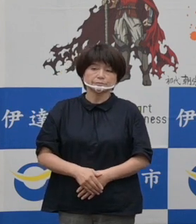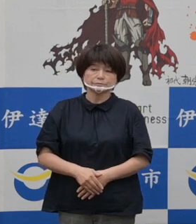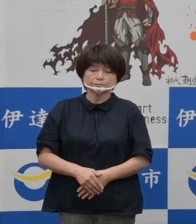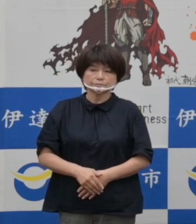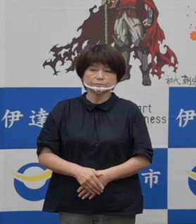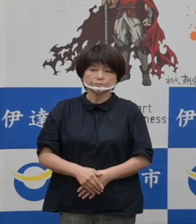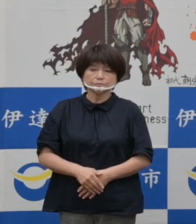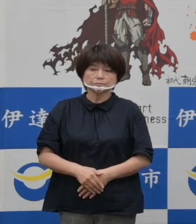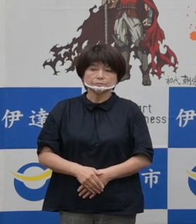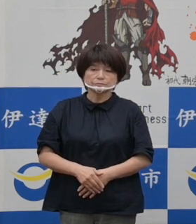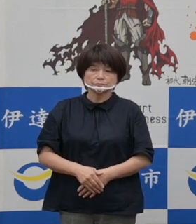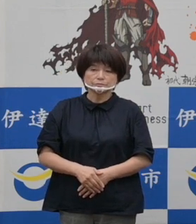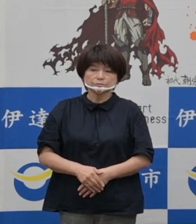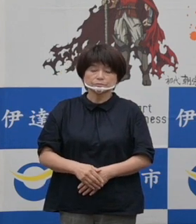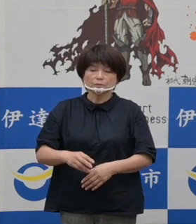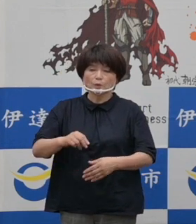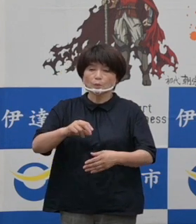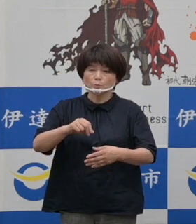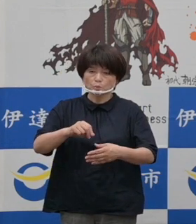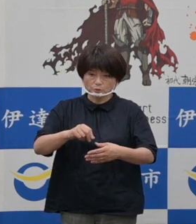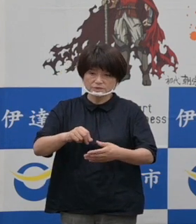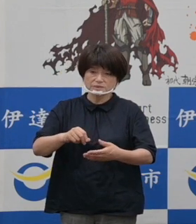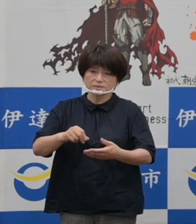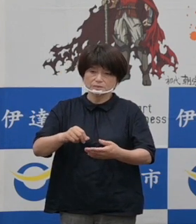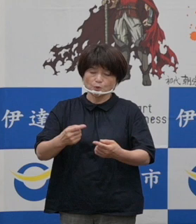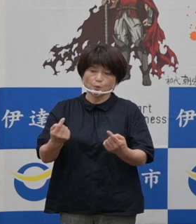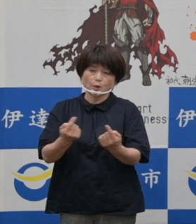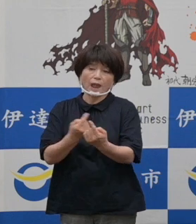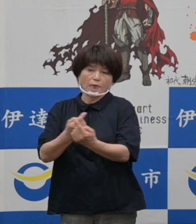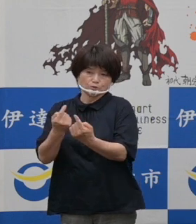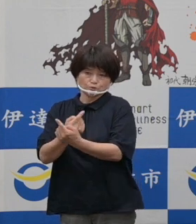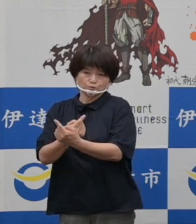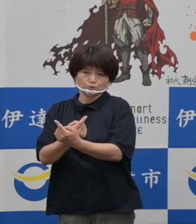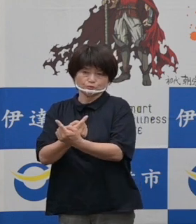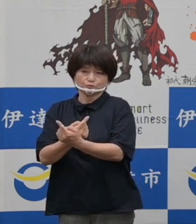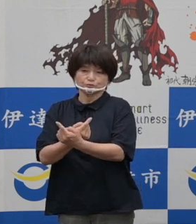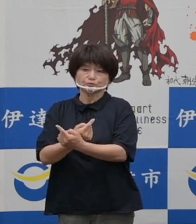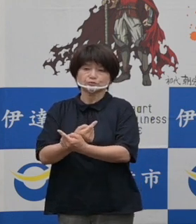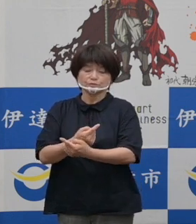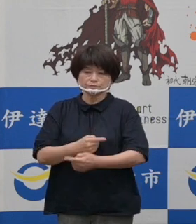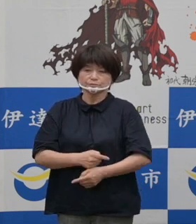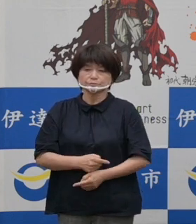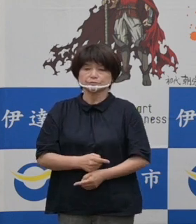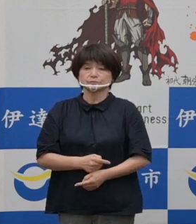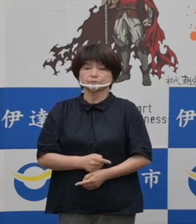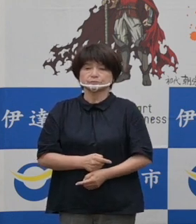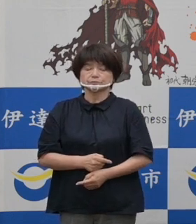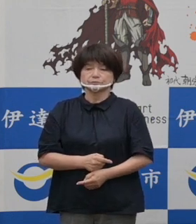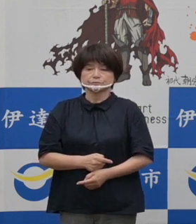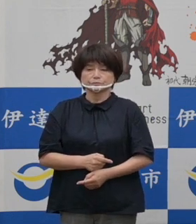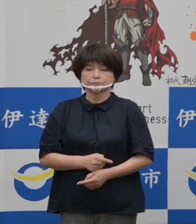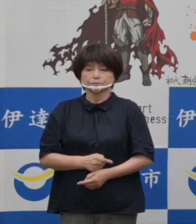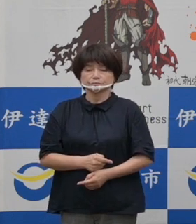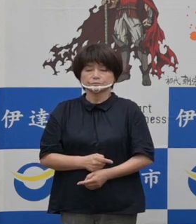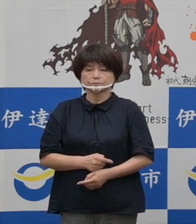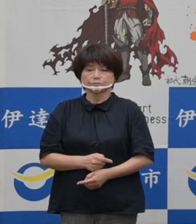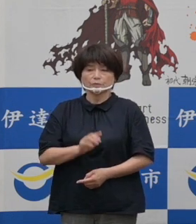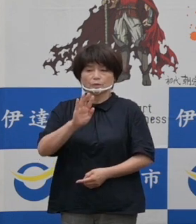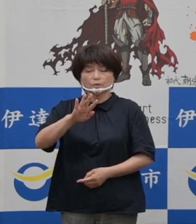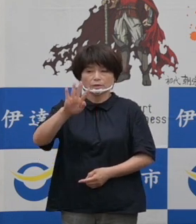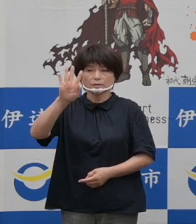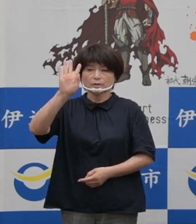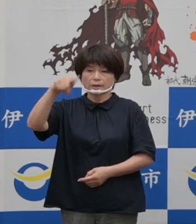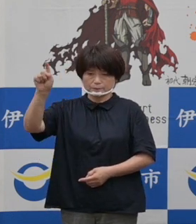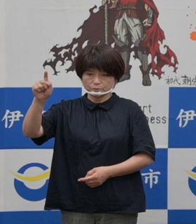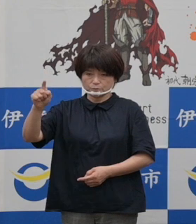造成を目的にやられているんだと思うんで、まあ、造成するということはもう、まあ、改めてですけど、まあ、これから検討の話し合いもあると